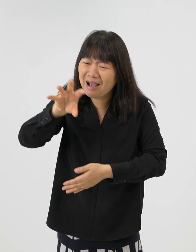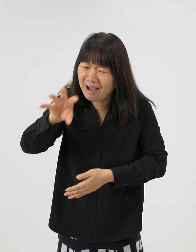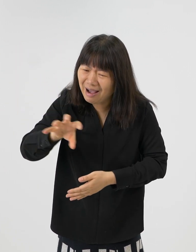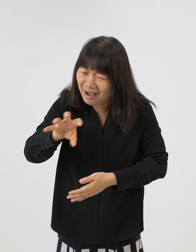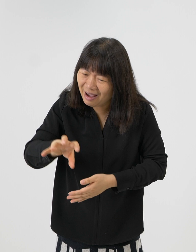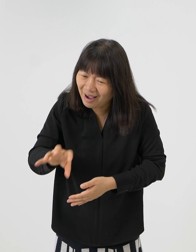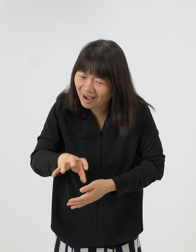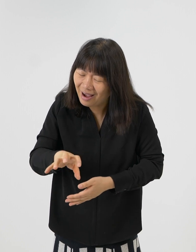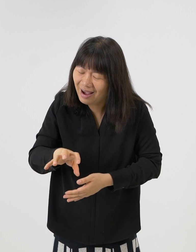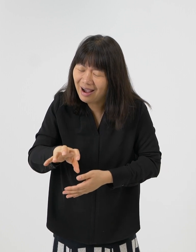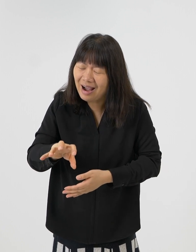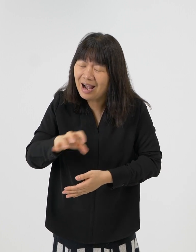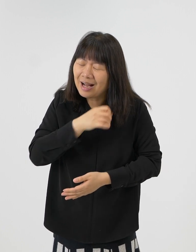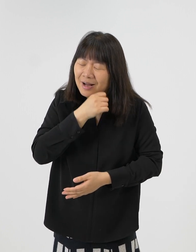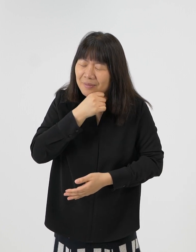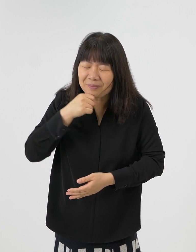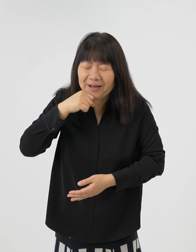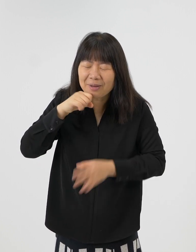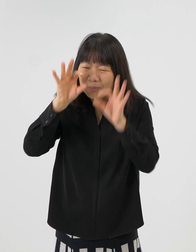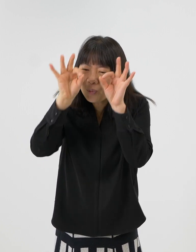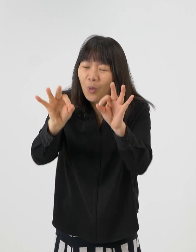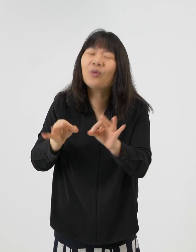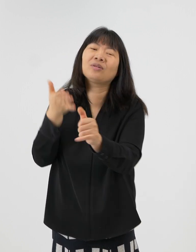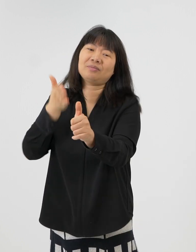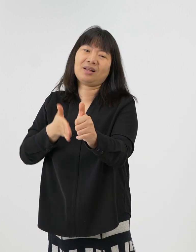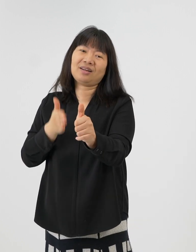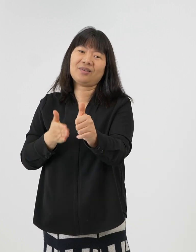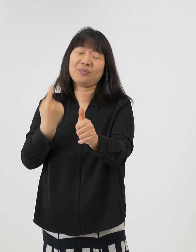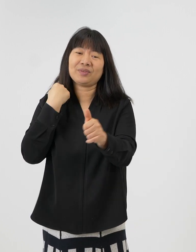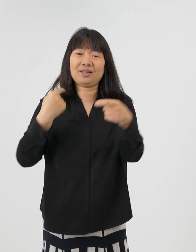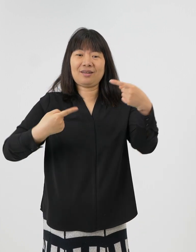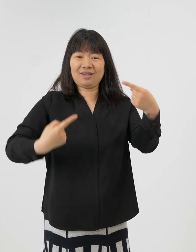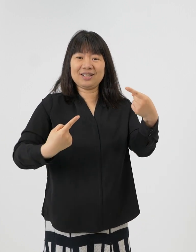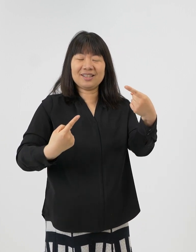어제 1월 1일 첫날 실패했더라도